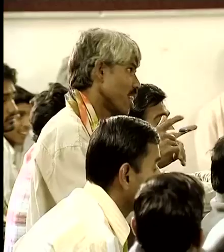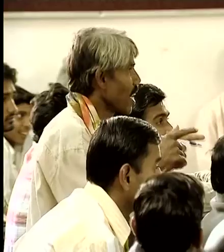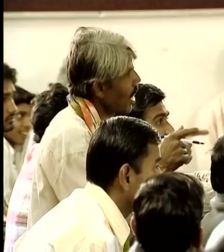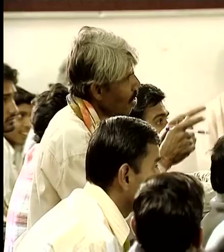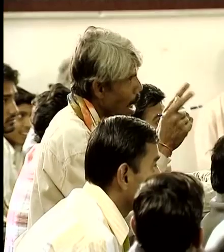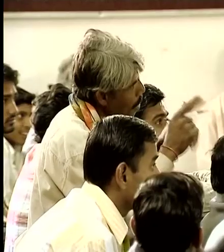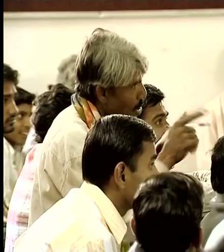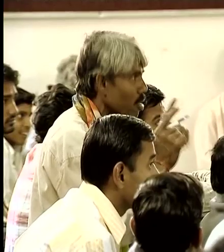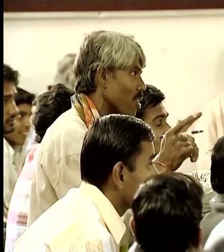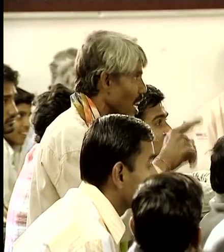नहीं।